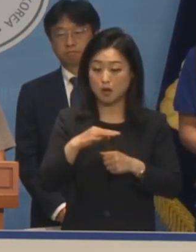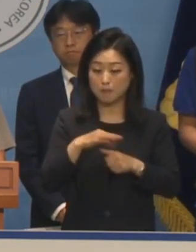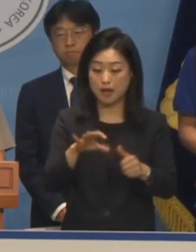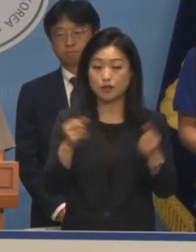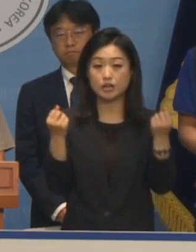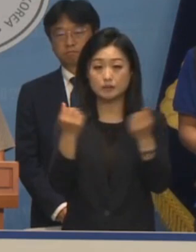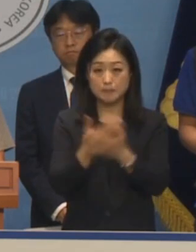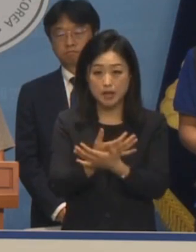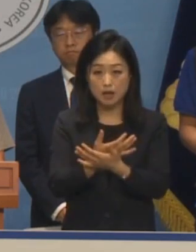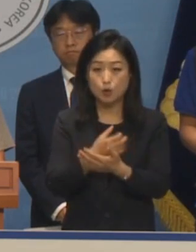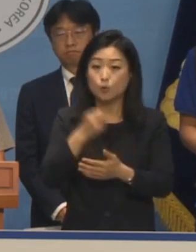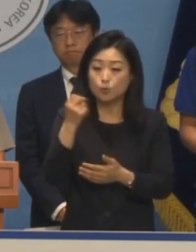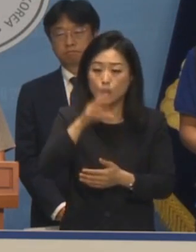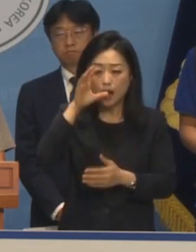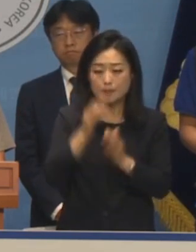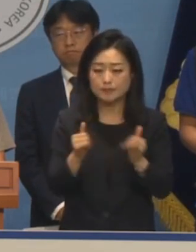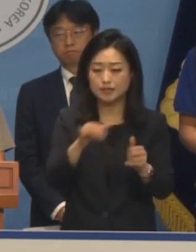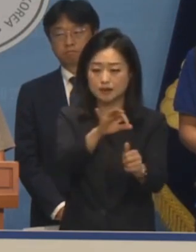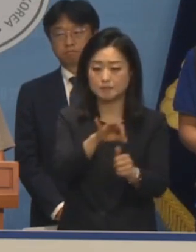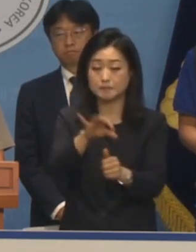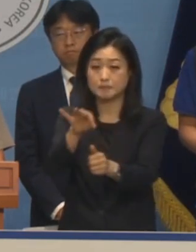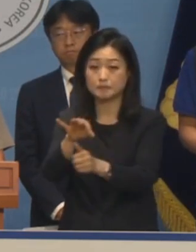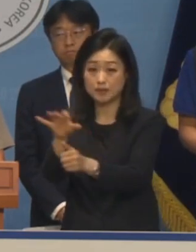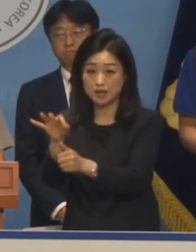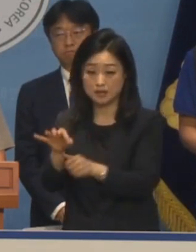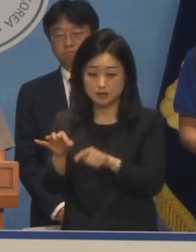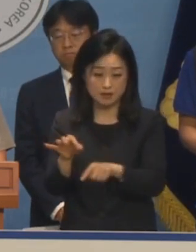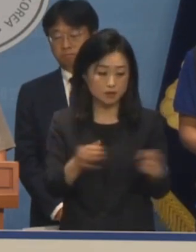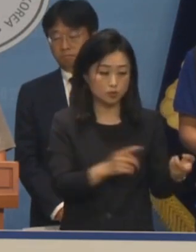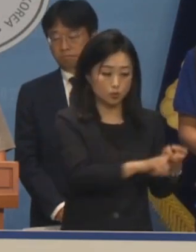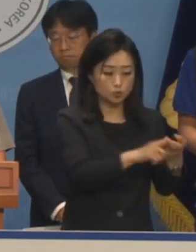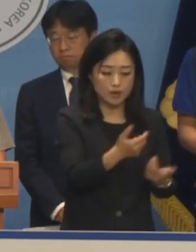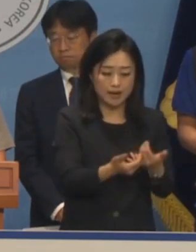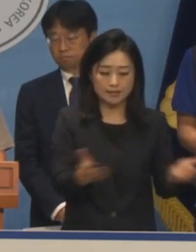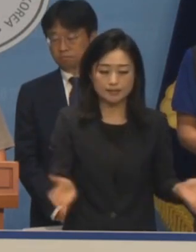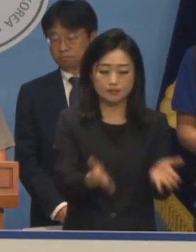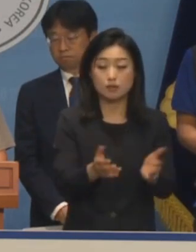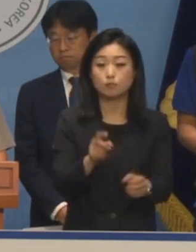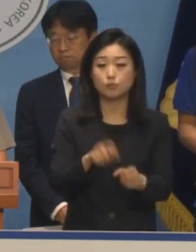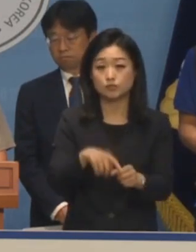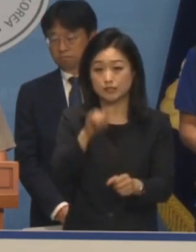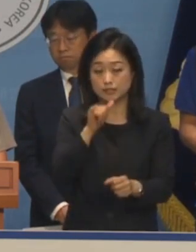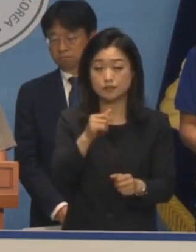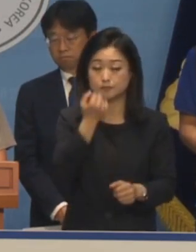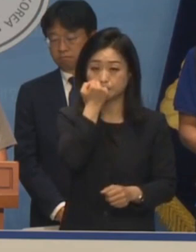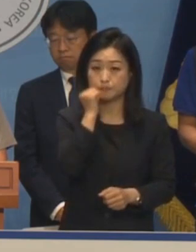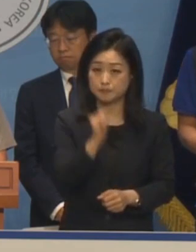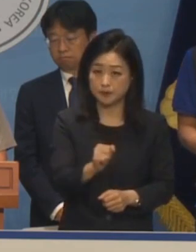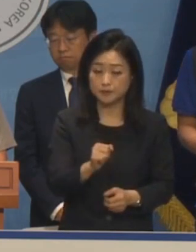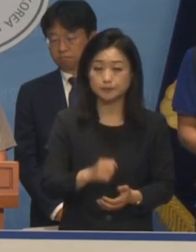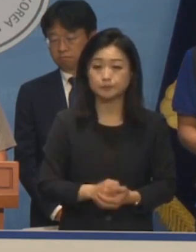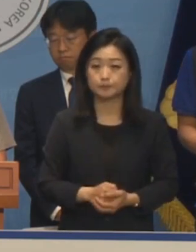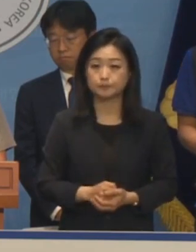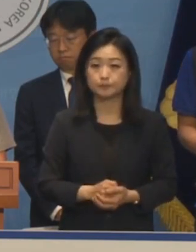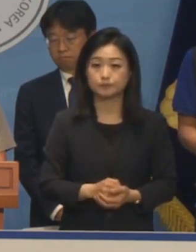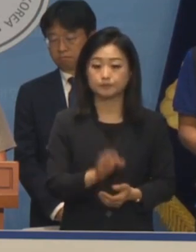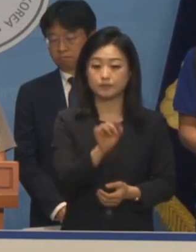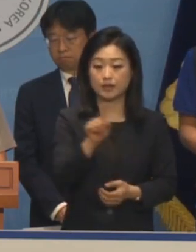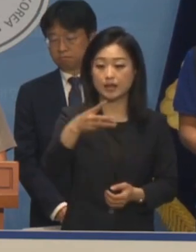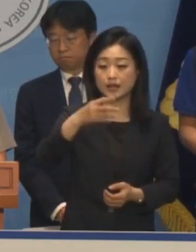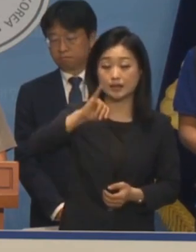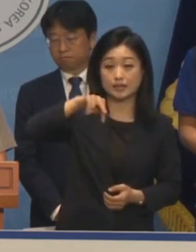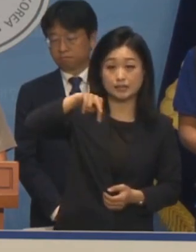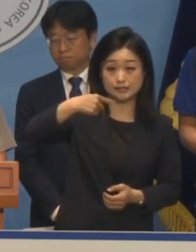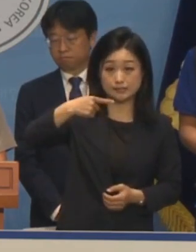은폐하고 또다시 분쟁과 갈등을 조성하려는 것입니다 최근 아리스 중대지